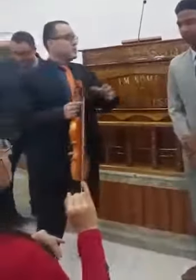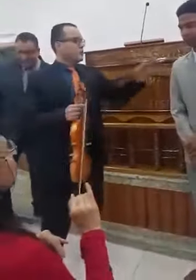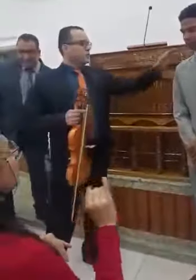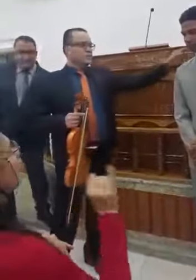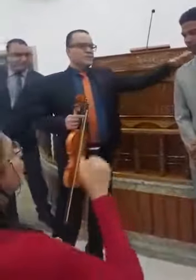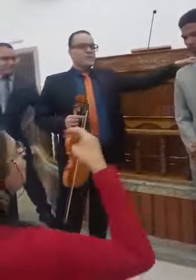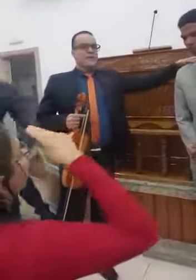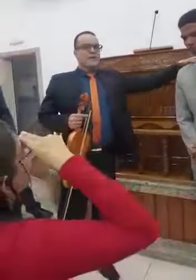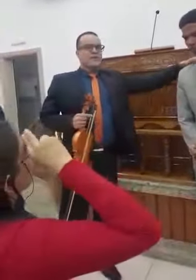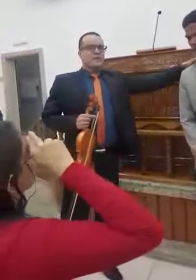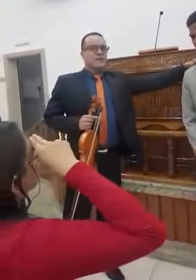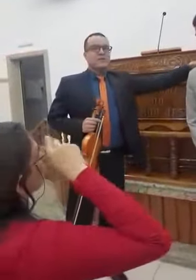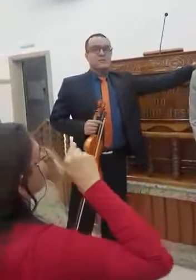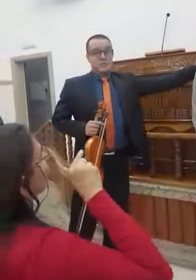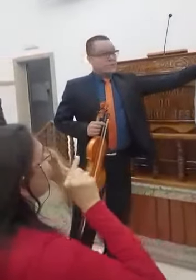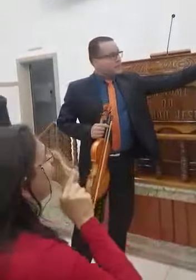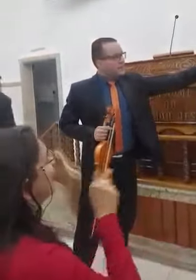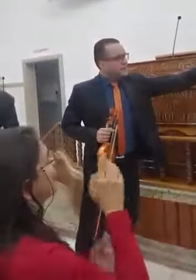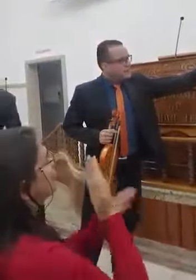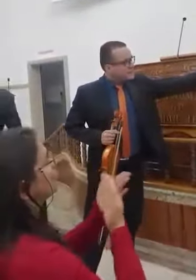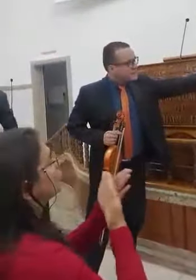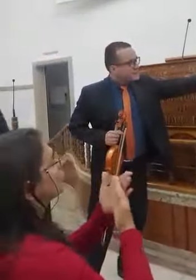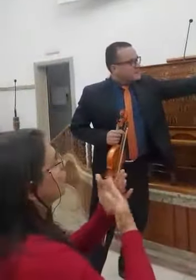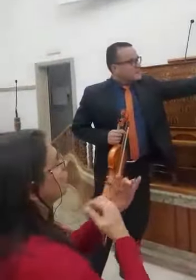novo. Ele está estudando a música, né?